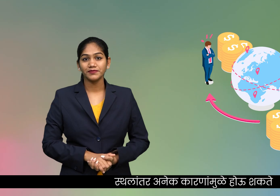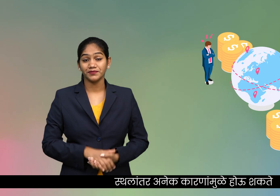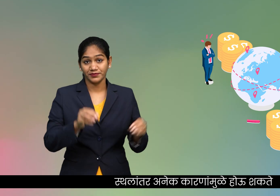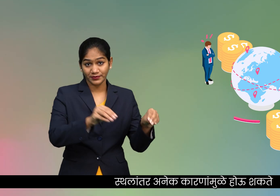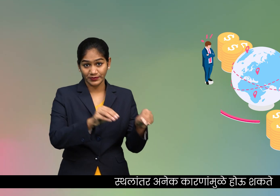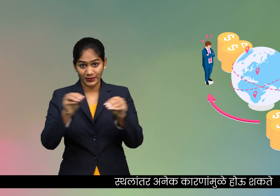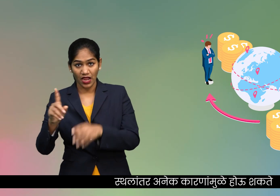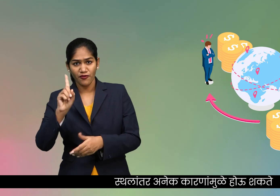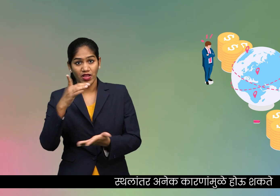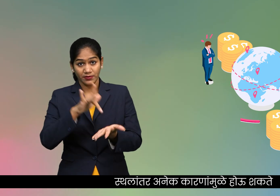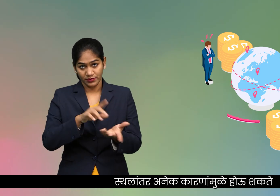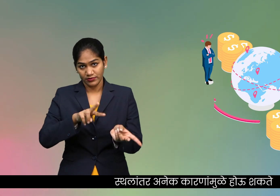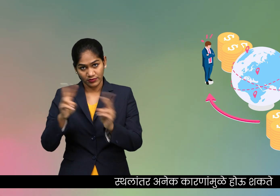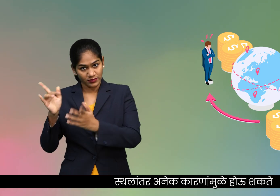स्थलांतरण अनेक कारणामुळे होऊ शकते,